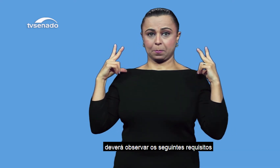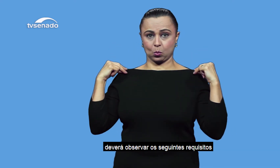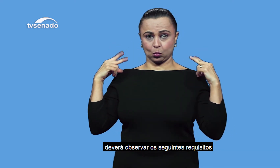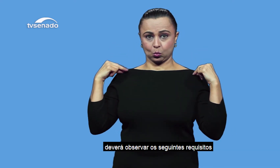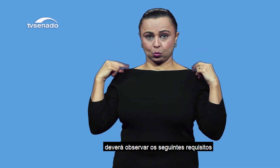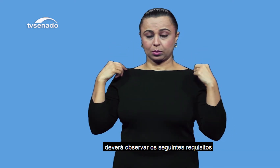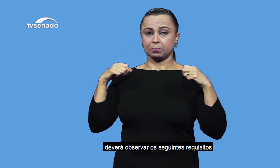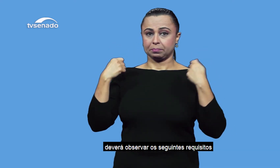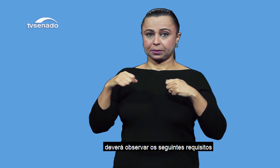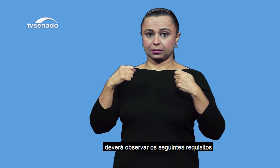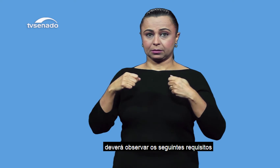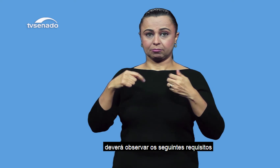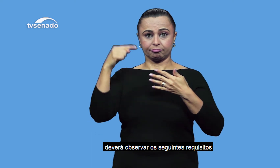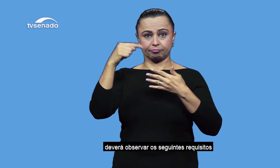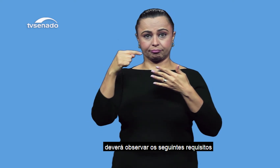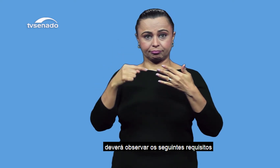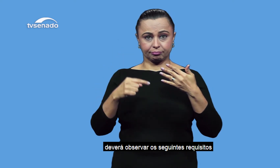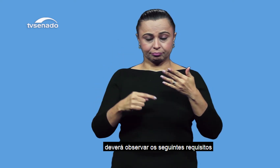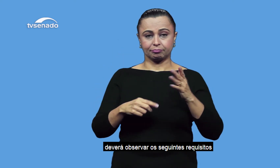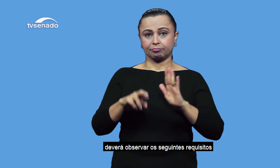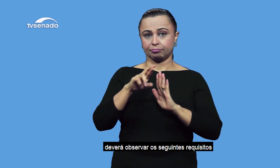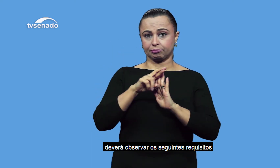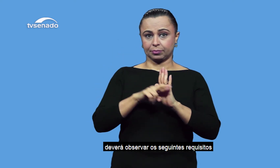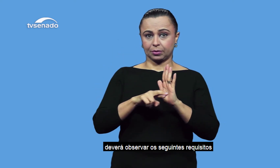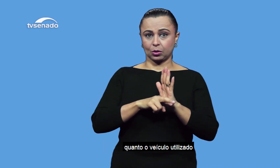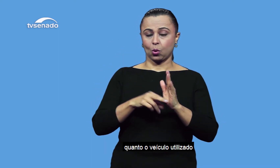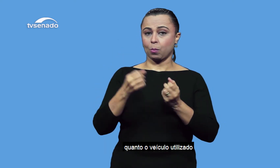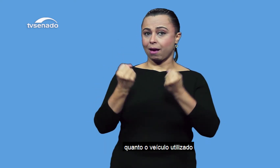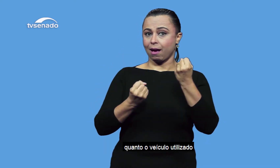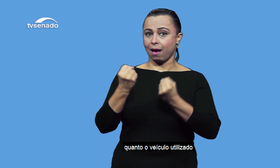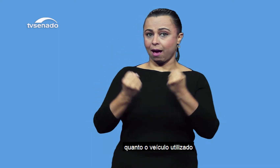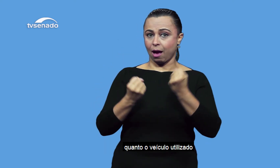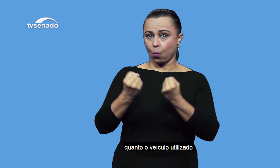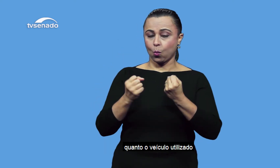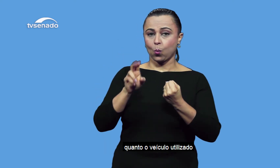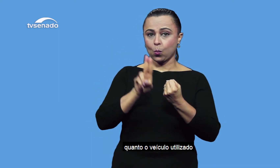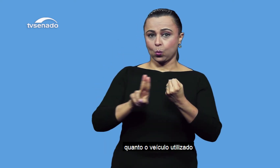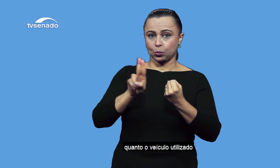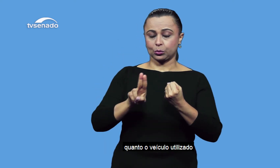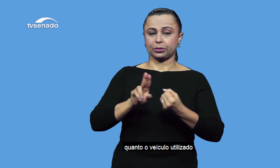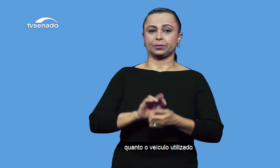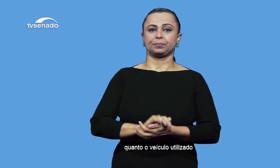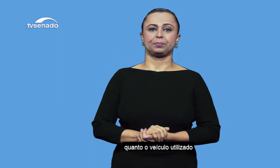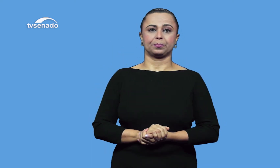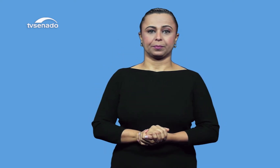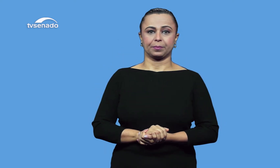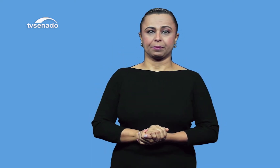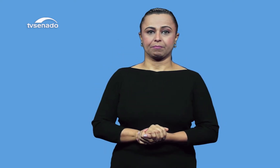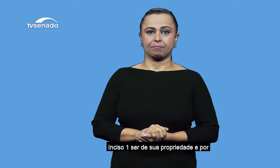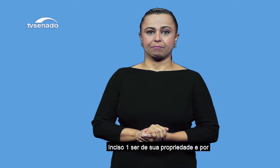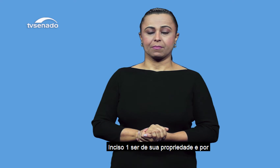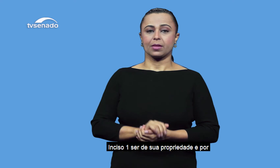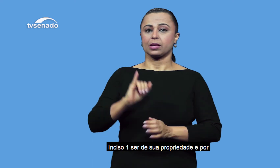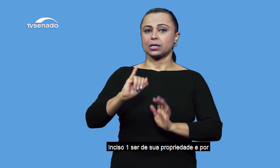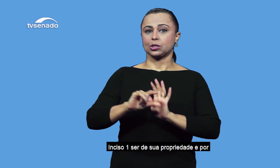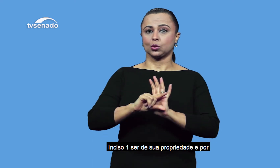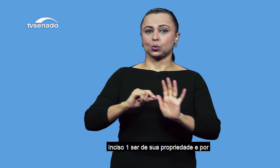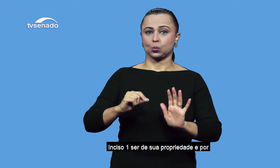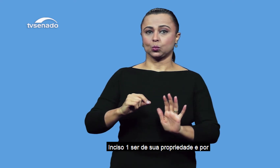deficiência deverá observar os seguintes requisitos quanto o veículo utilizado em